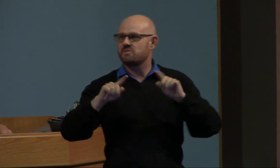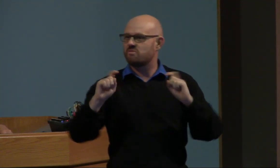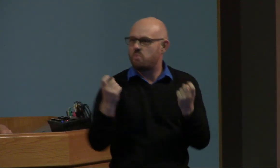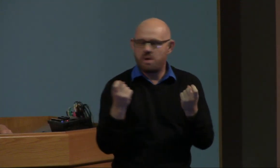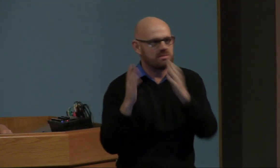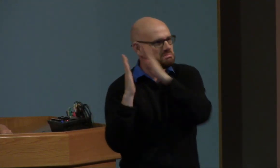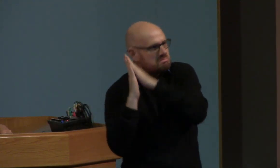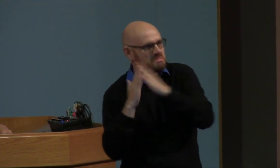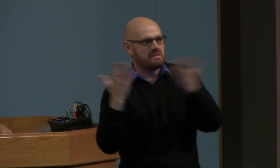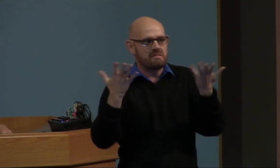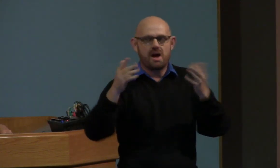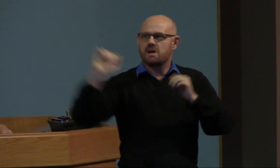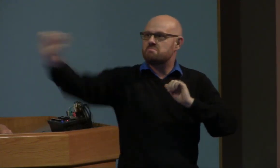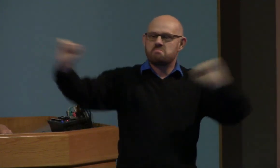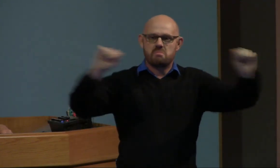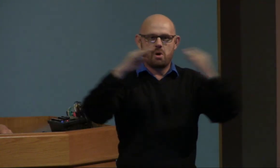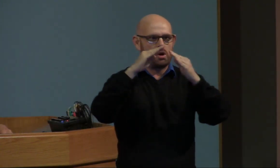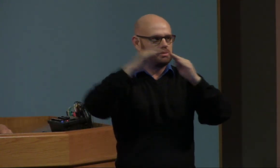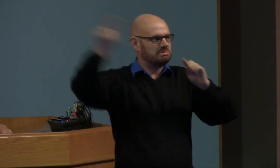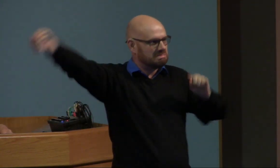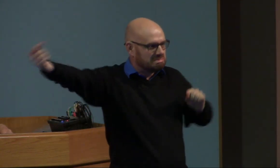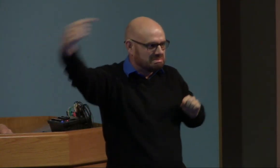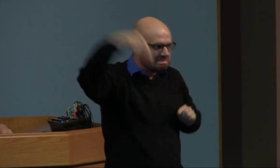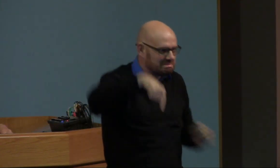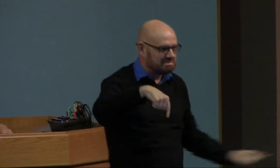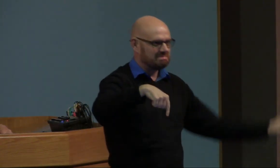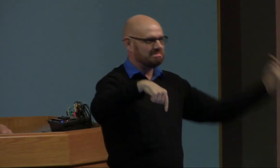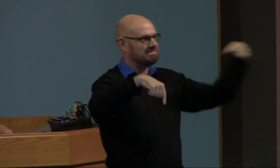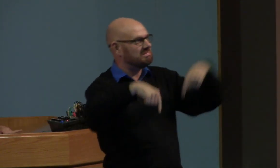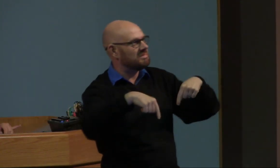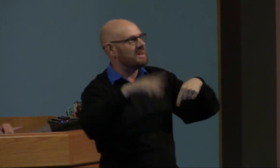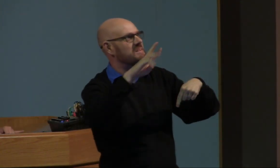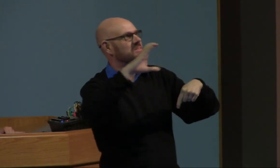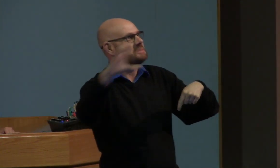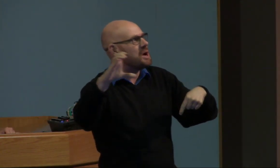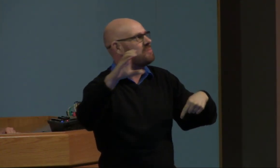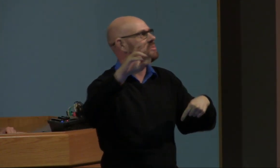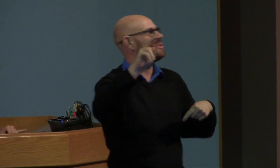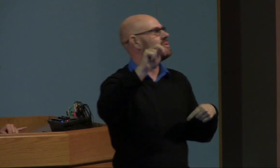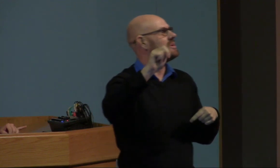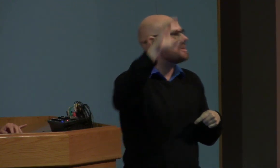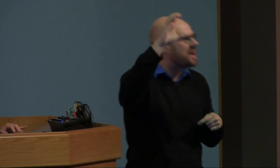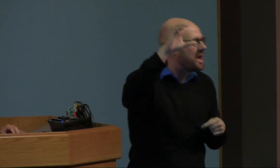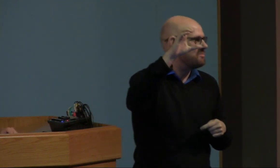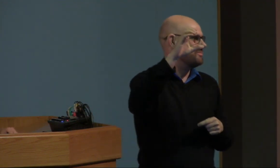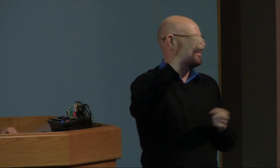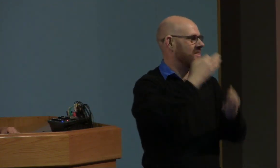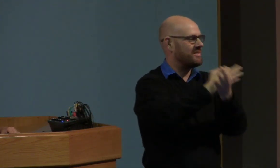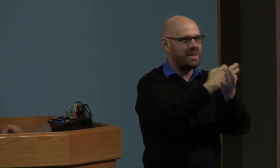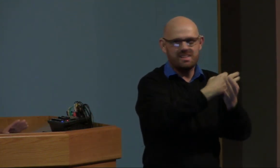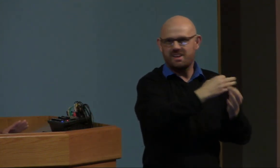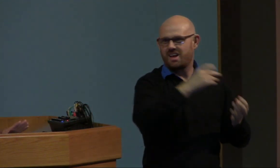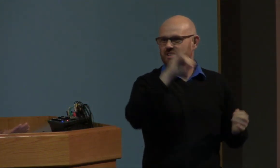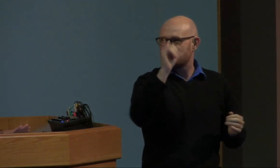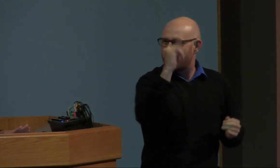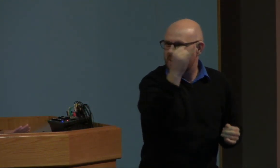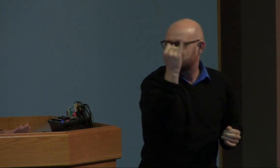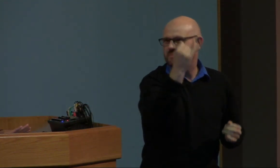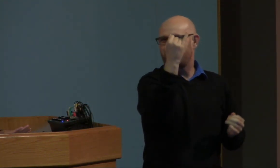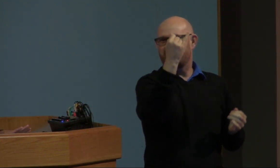verskillende mense wat hier is in die kerk, en van ver af, van Oos-Kaap en Noord-Kaap, en